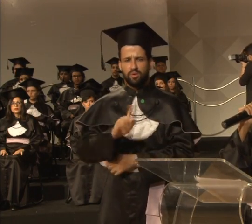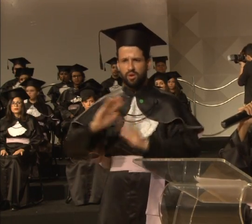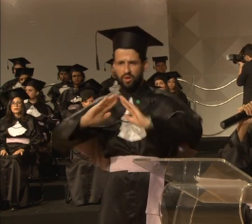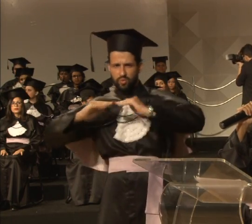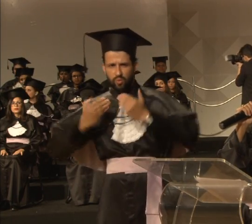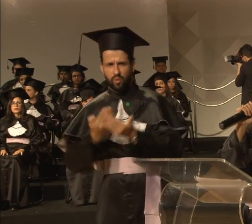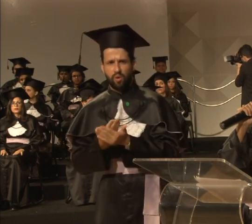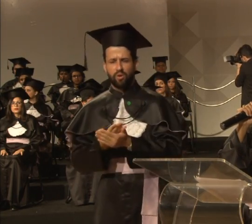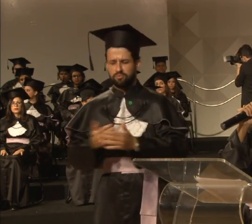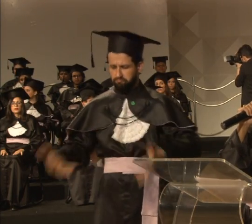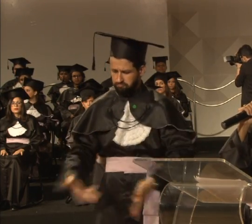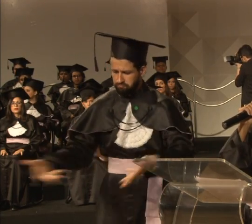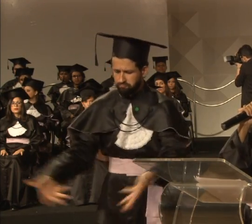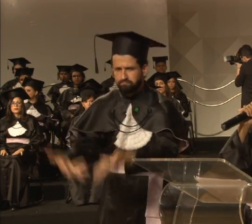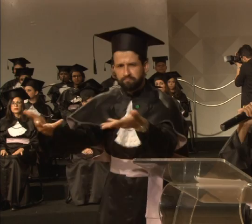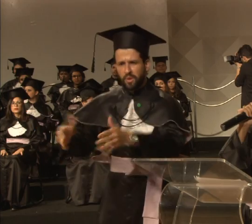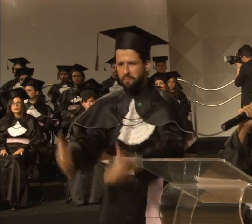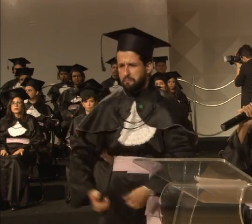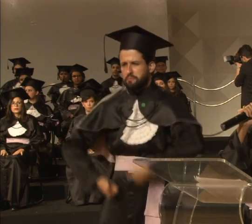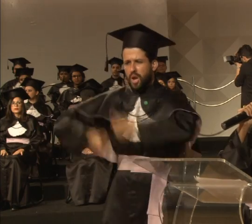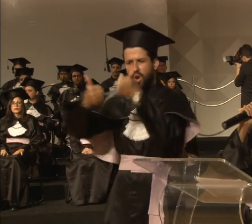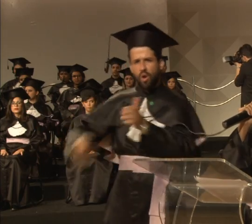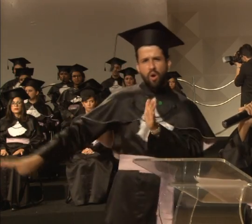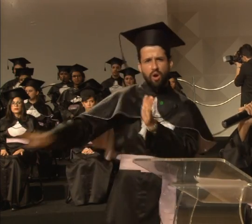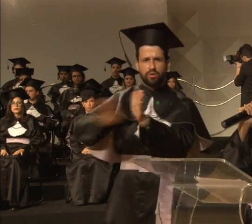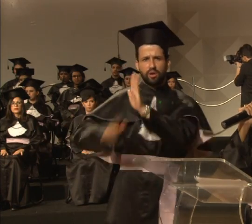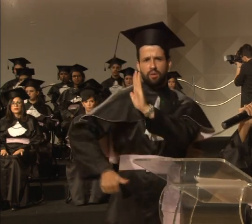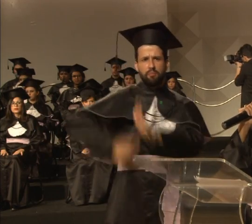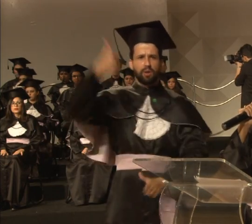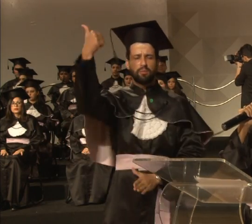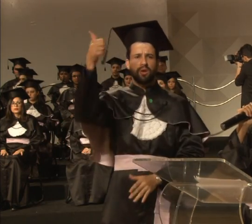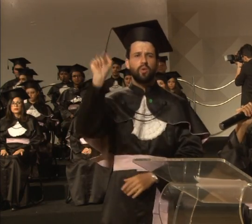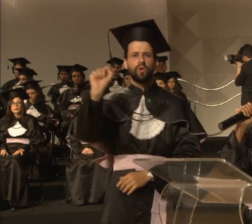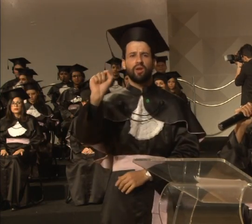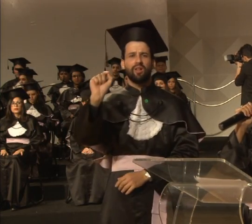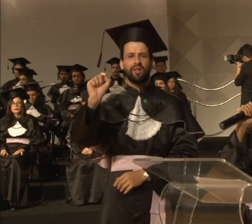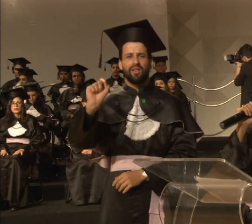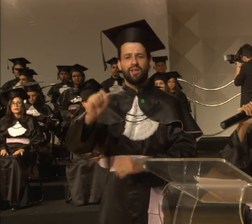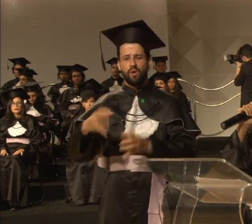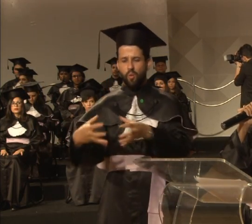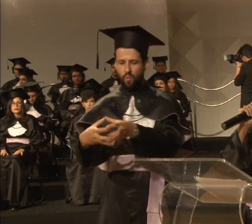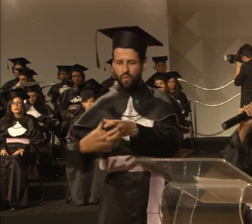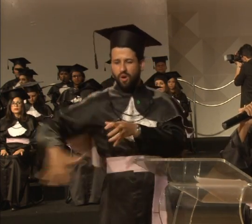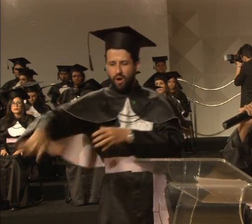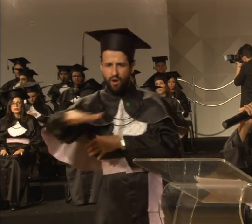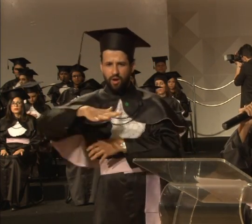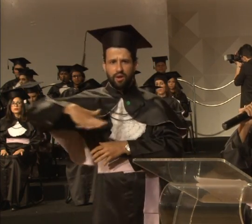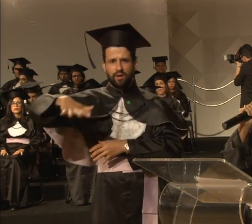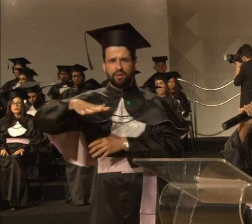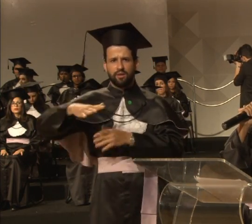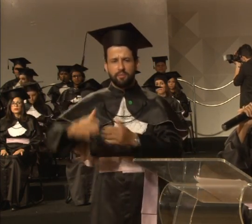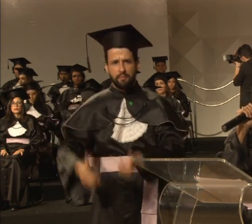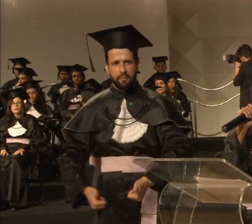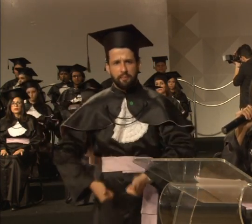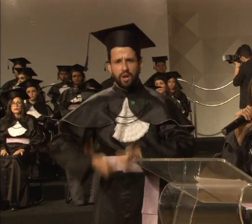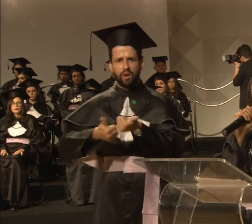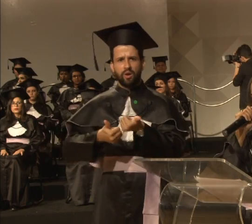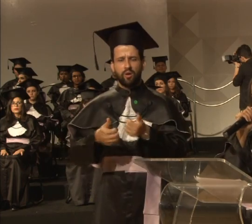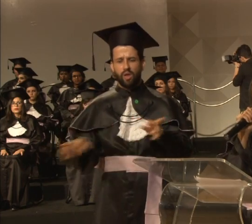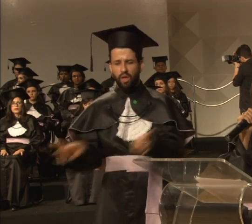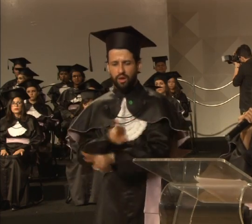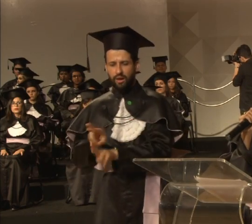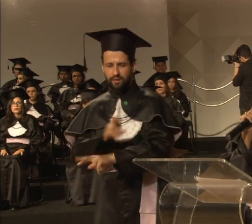competição para sermos melhor e chegar primeiro, ela é um dos meios que mais proporciona os relacionamentos dentre